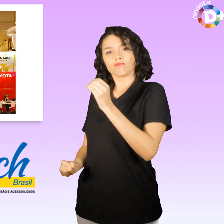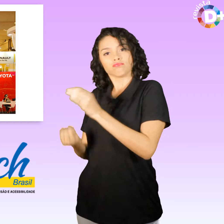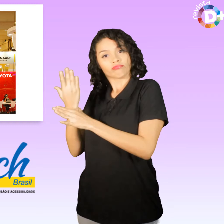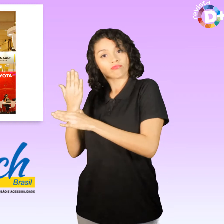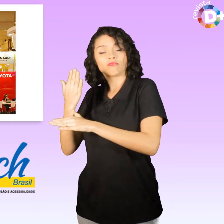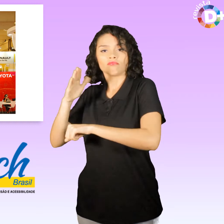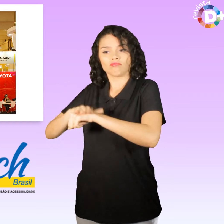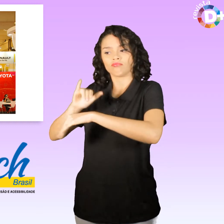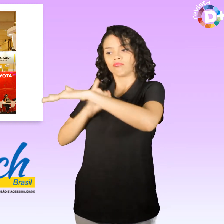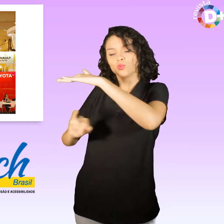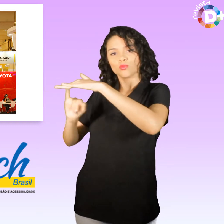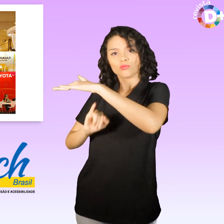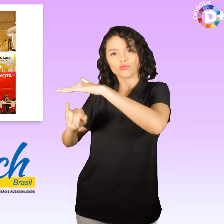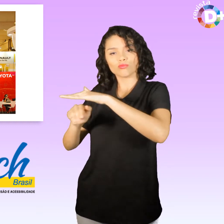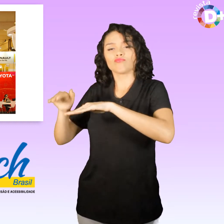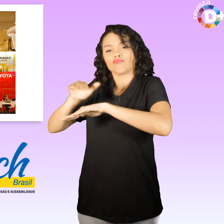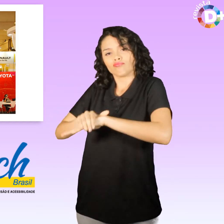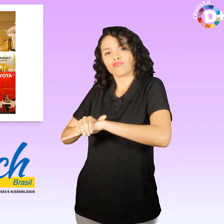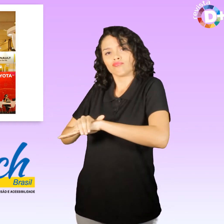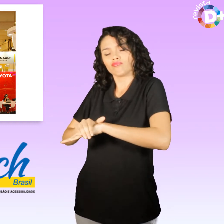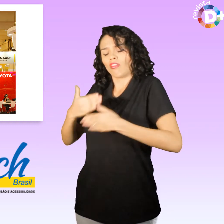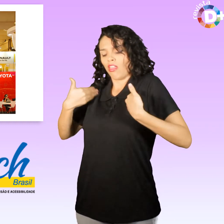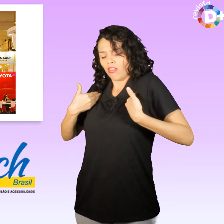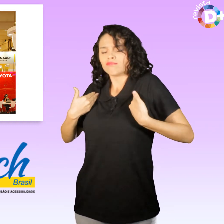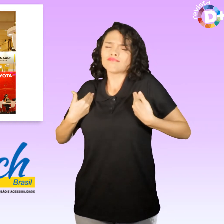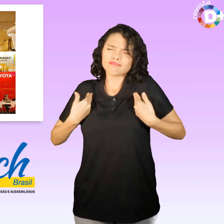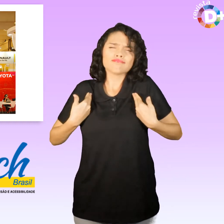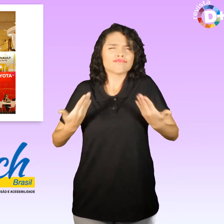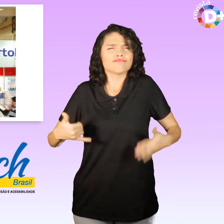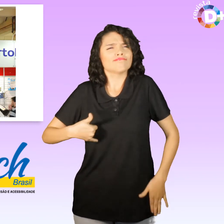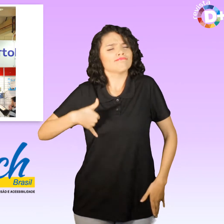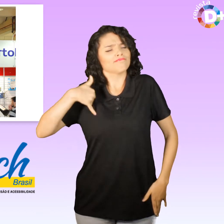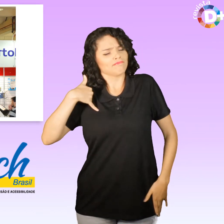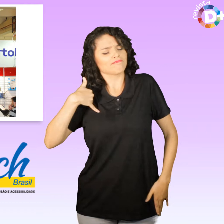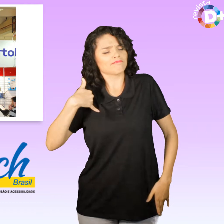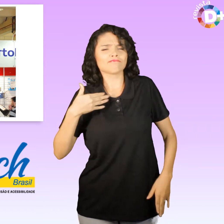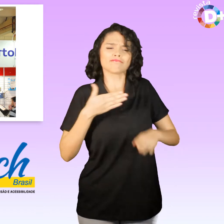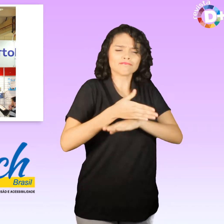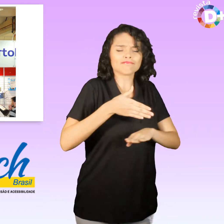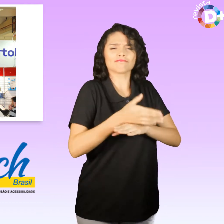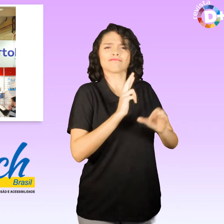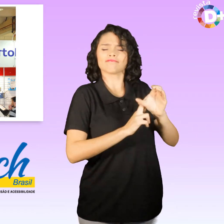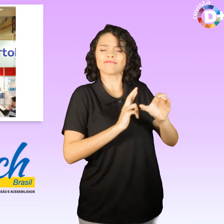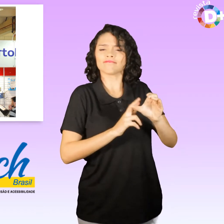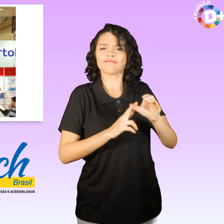Mara Gabrilli, tenho muito orgulho de já ter participado de várias edições da Reatec e ainda